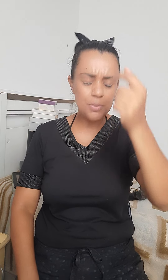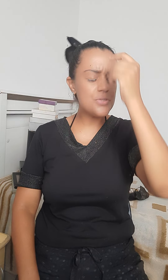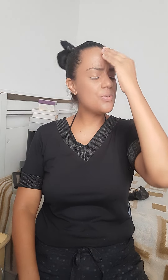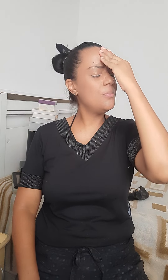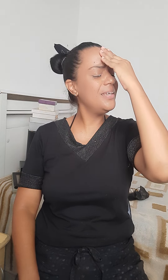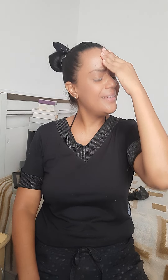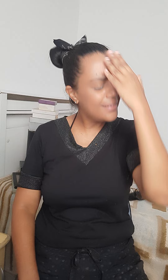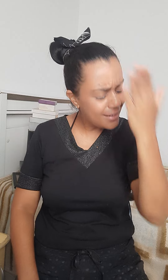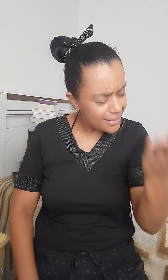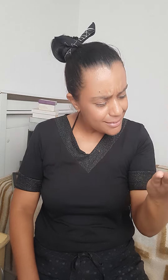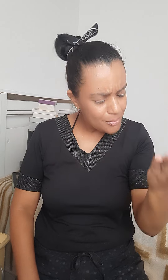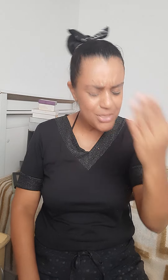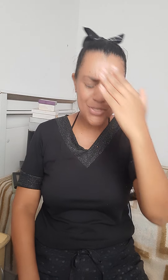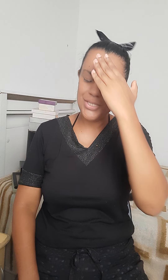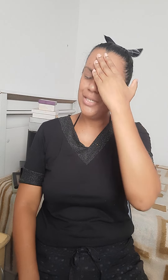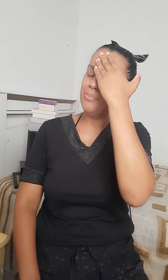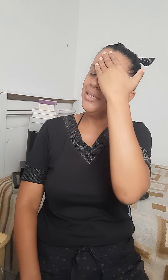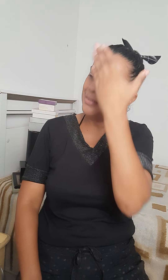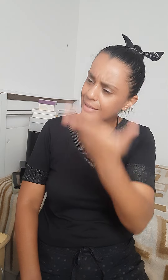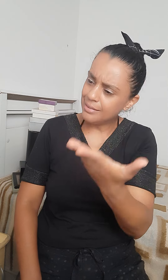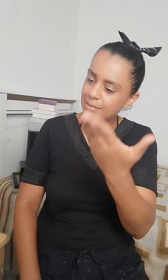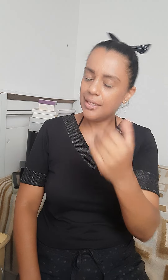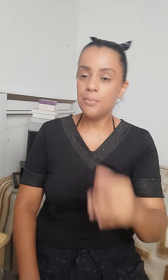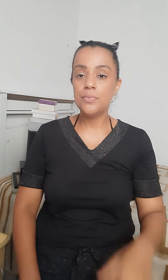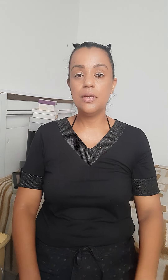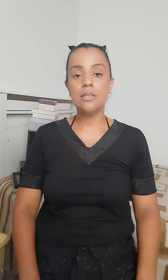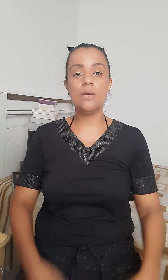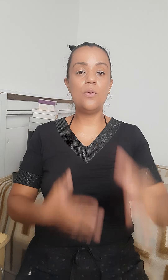pessoa. Obrigada, imagina, obrigada, tá? Então, ó,